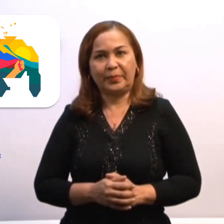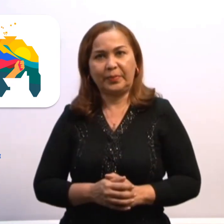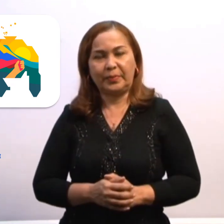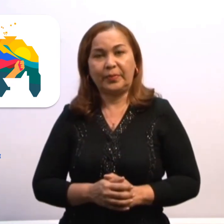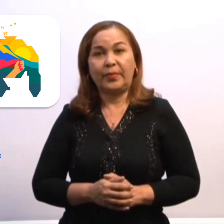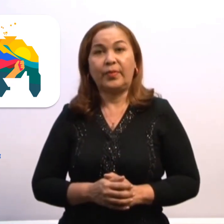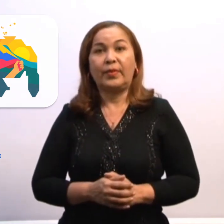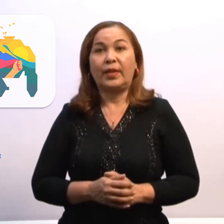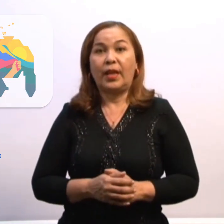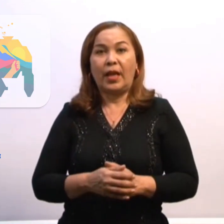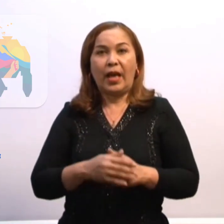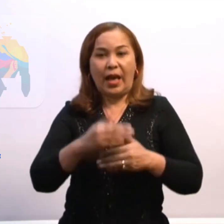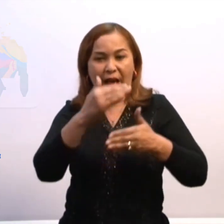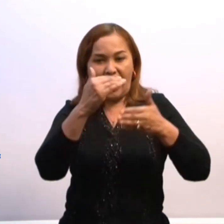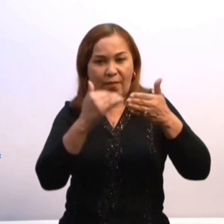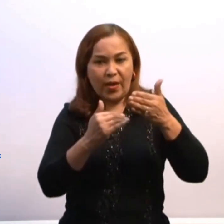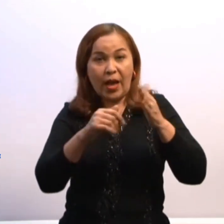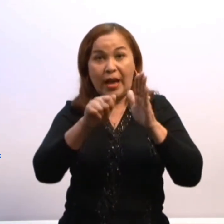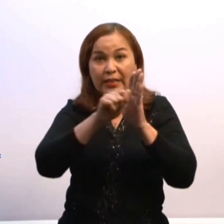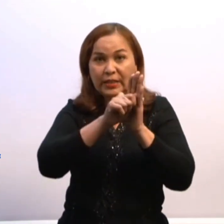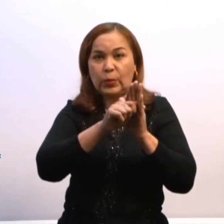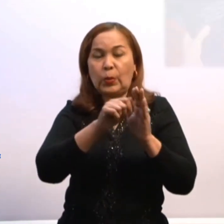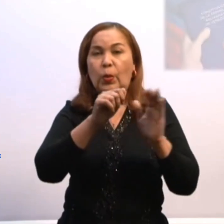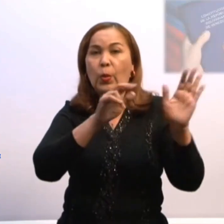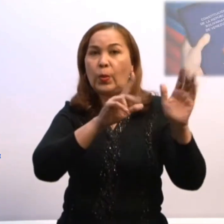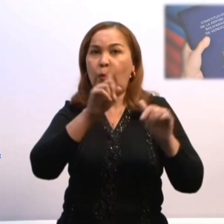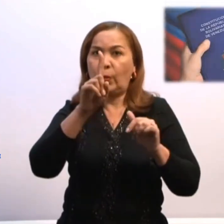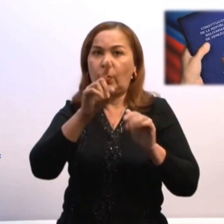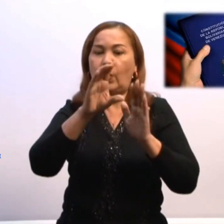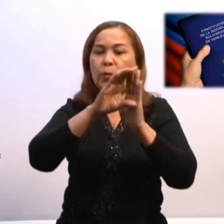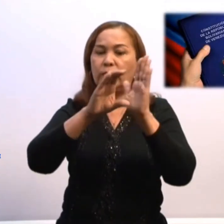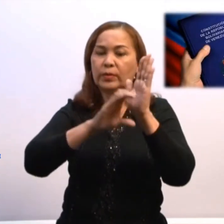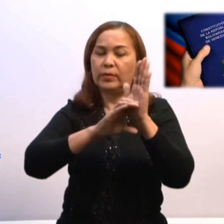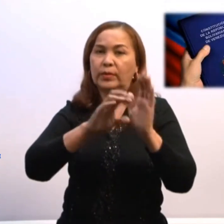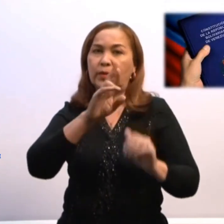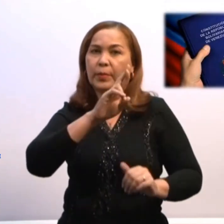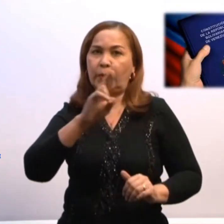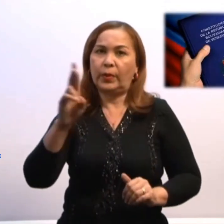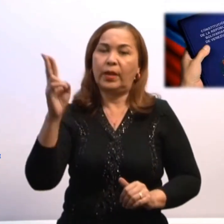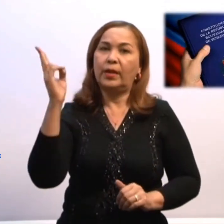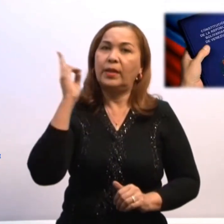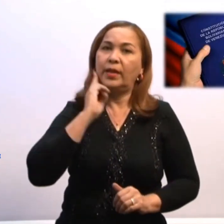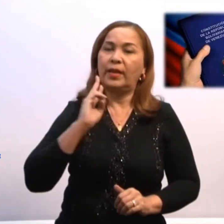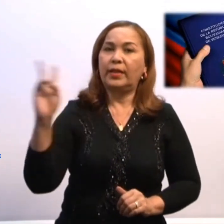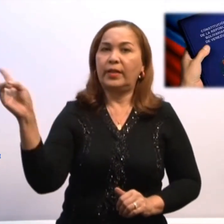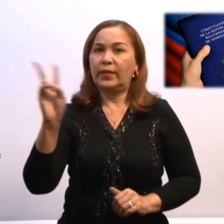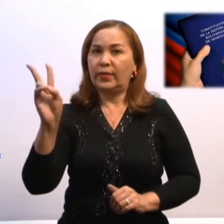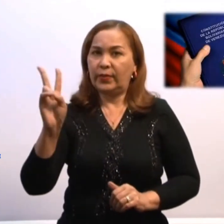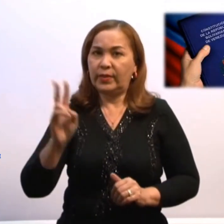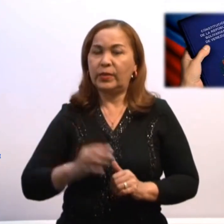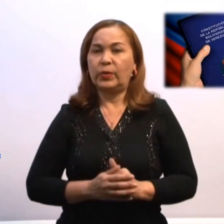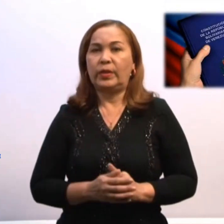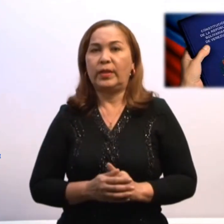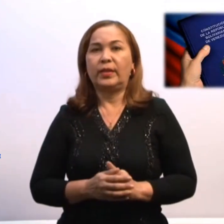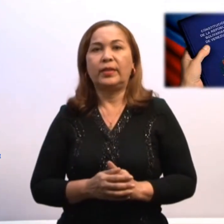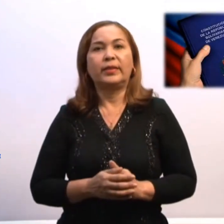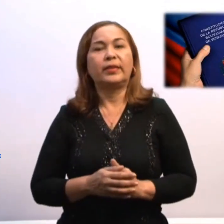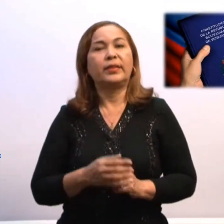la parte final del artículo 81 de la Constitución de la República Bolivariana de Venezuela, se